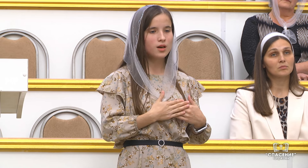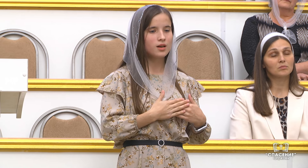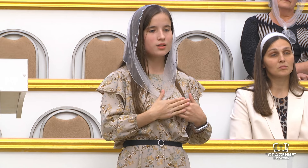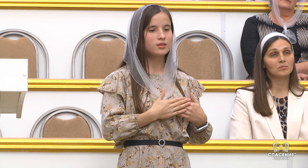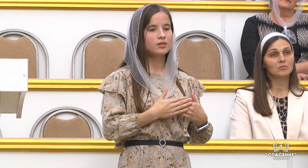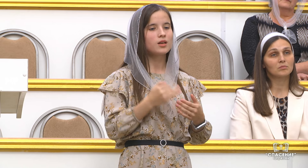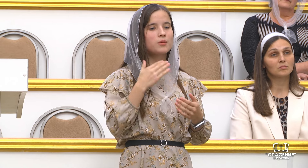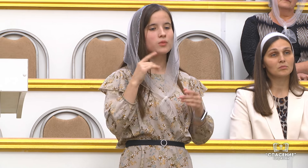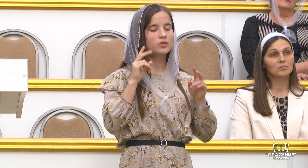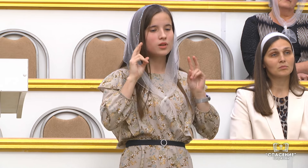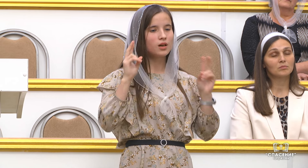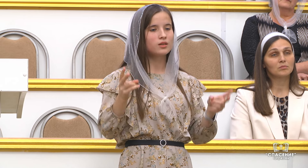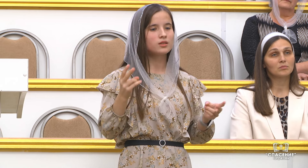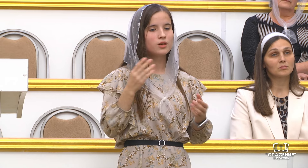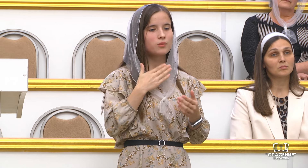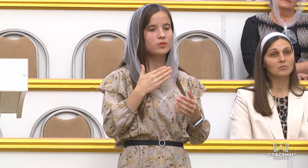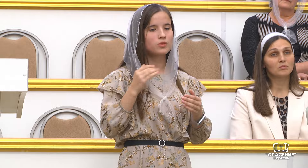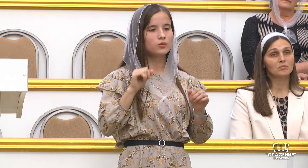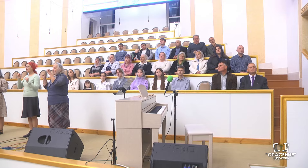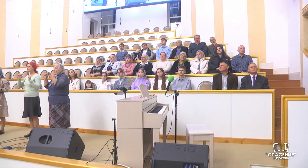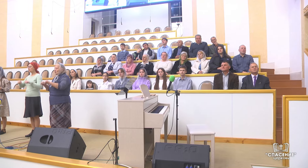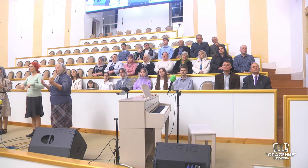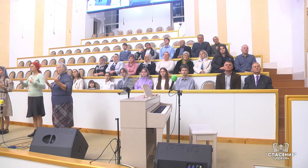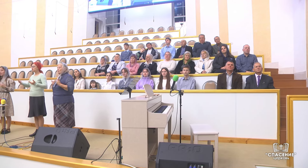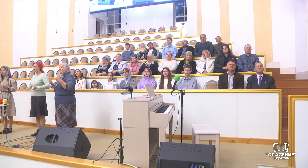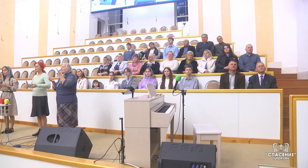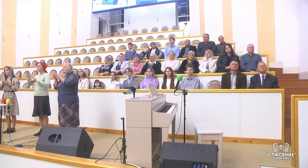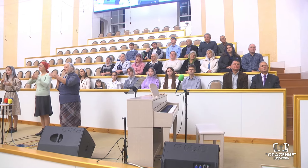И не знаю, как жить можно без тебя.